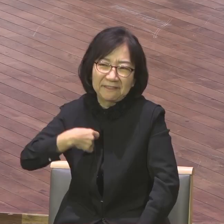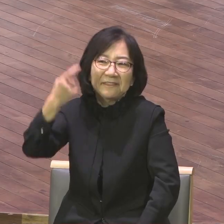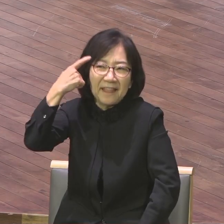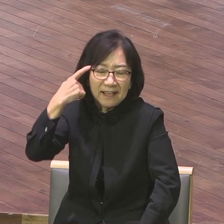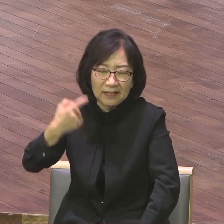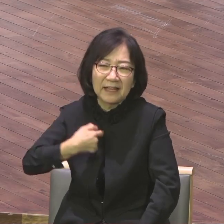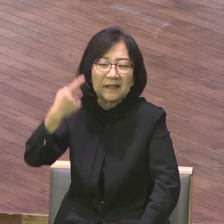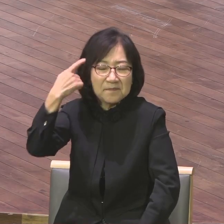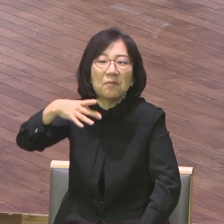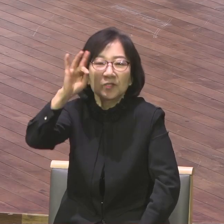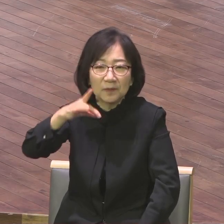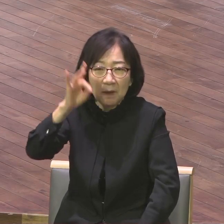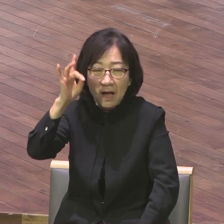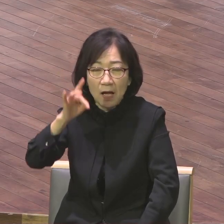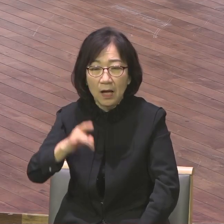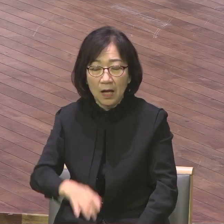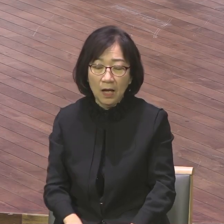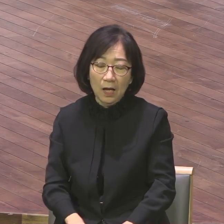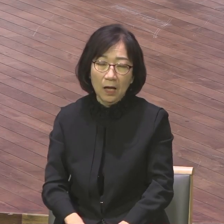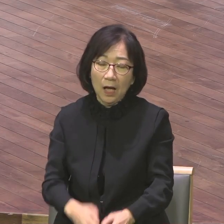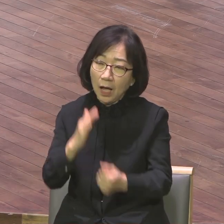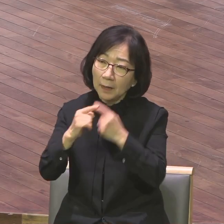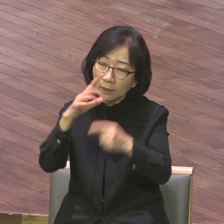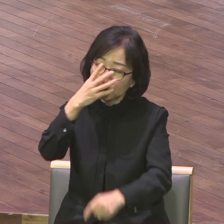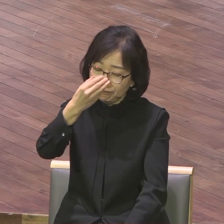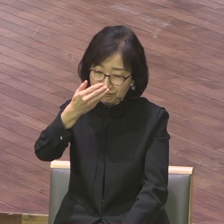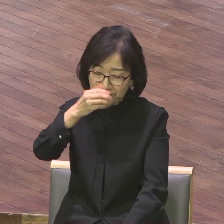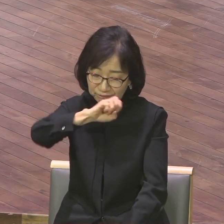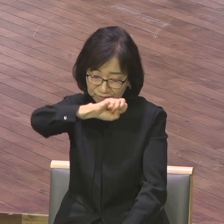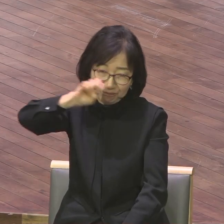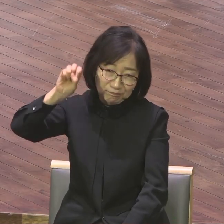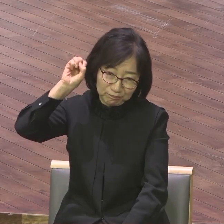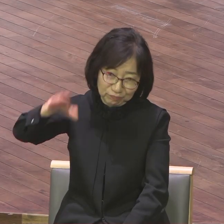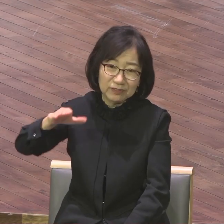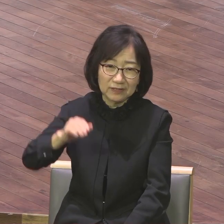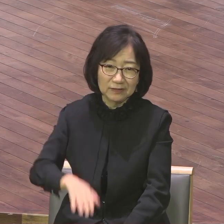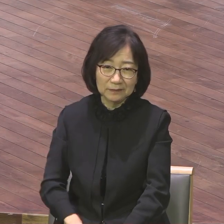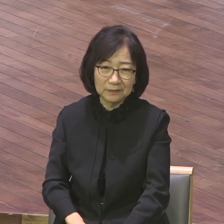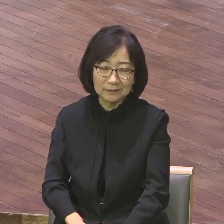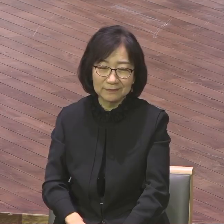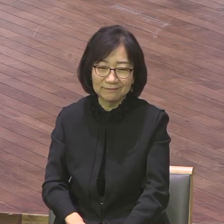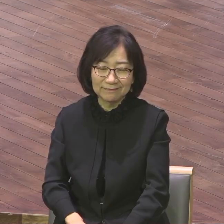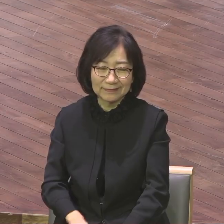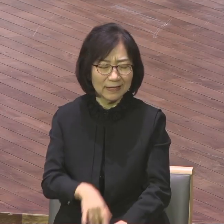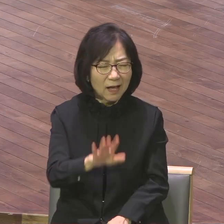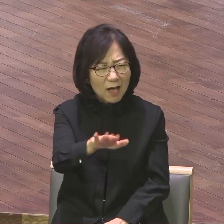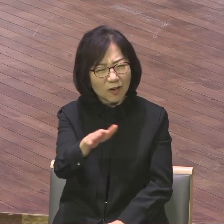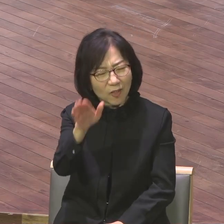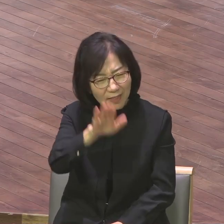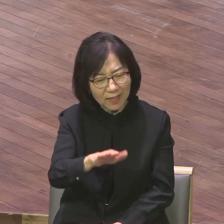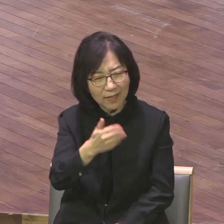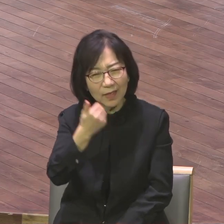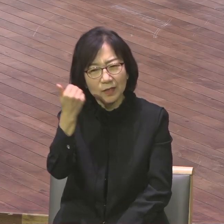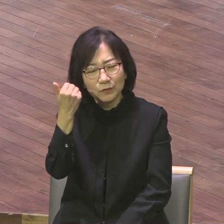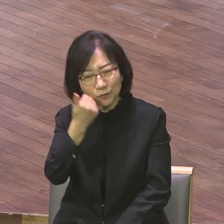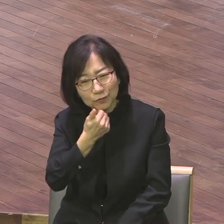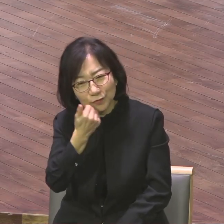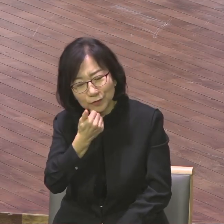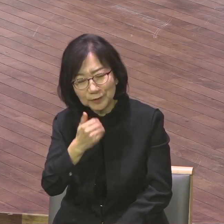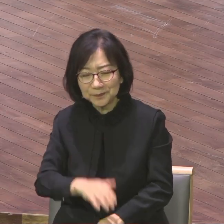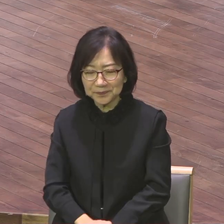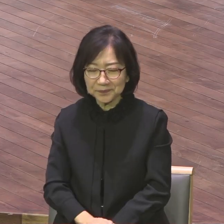해버려요. 말씀을 회피를 해버려요. 어떤 분들은 말씀을 듣는 순간에